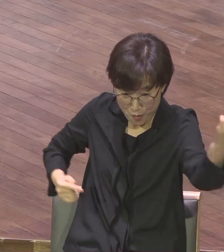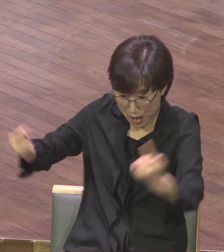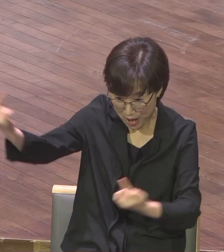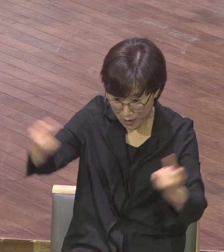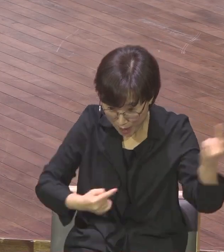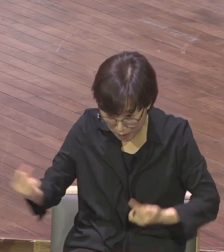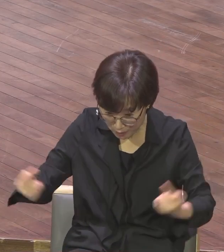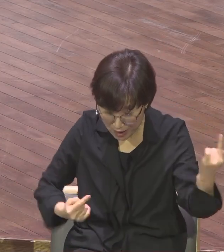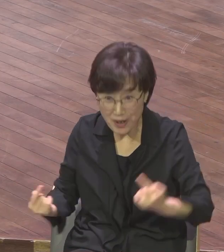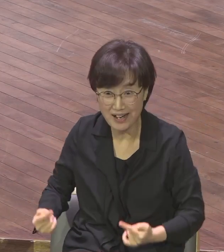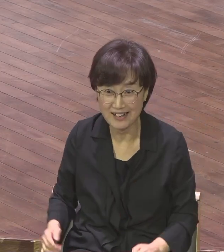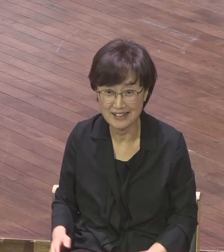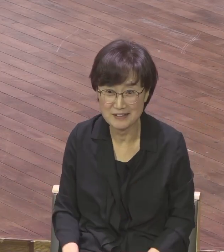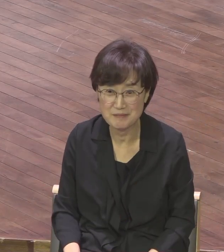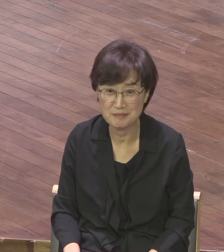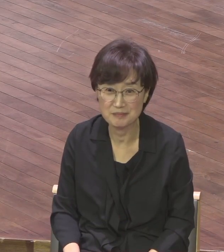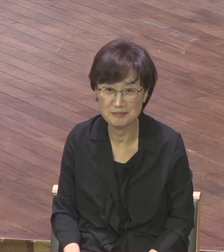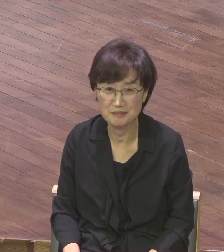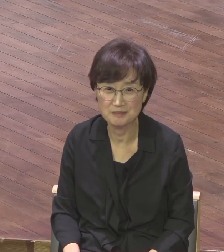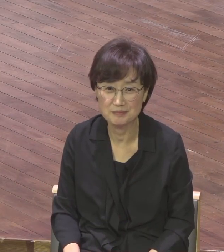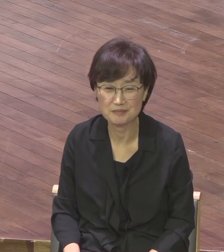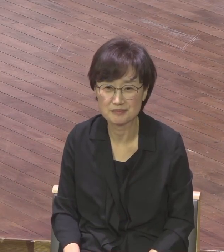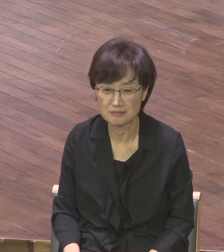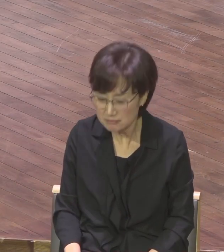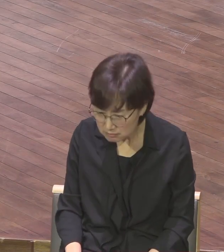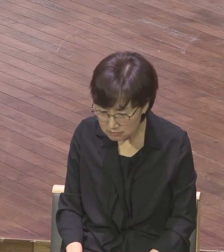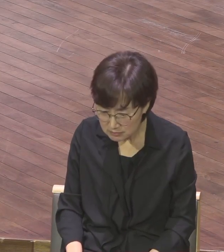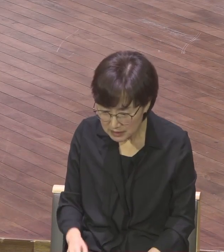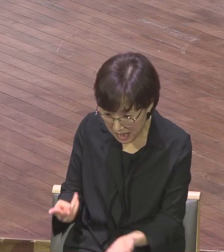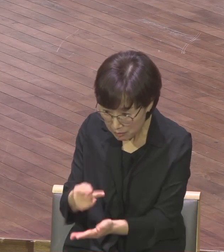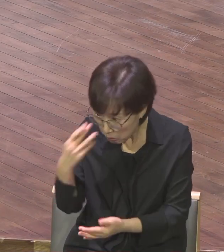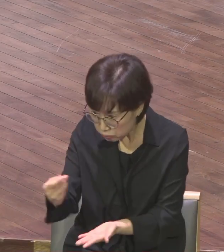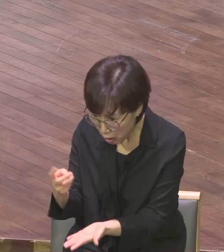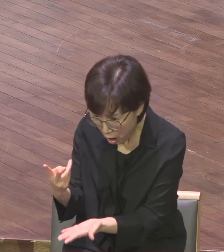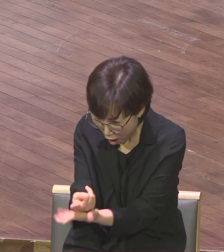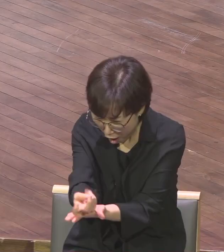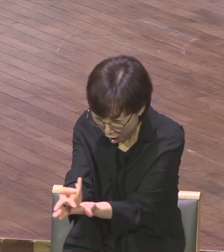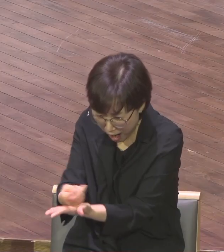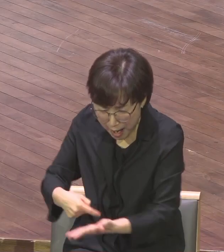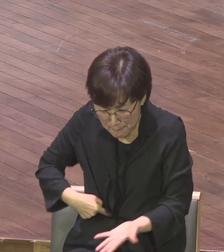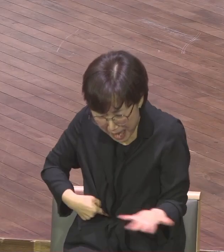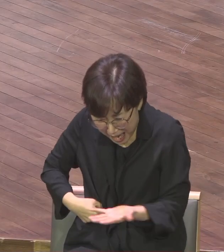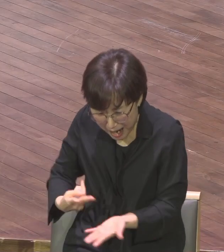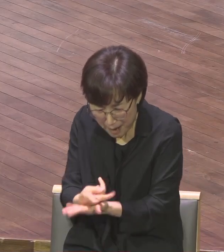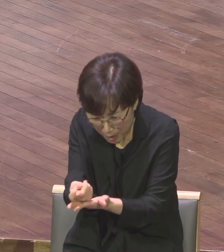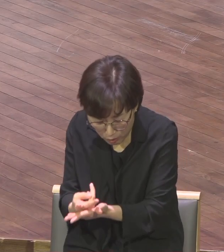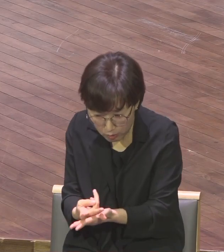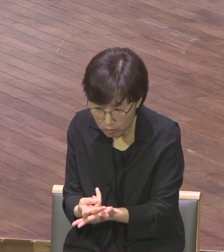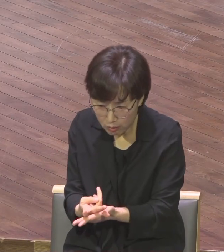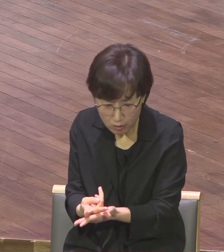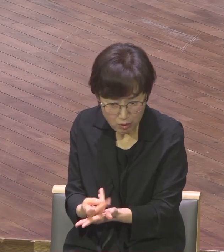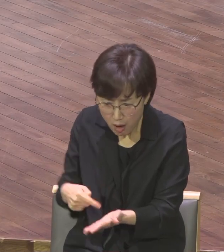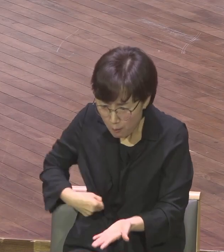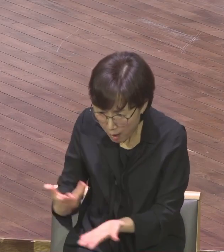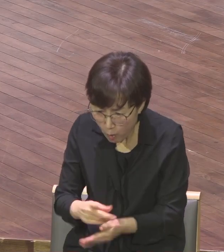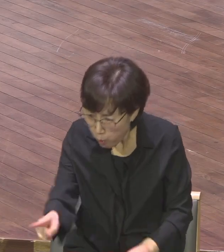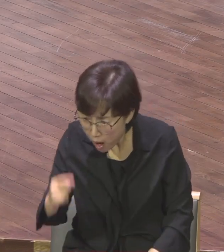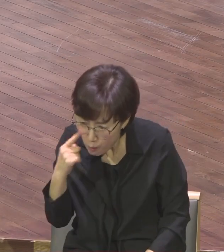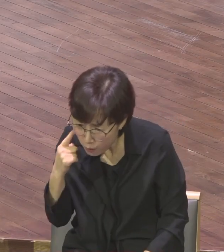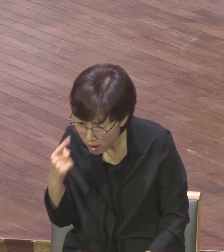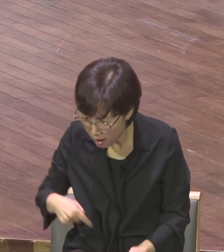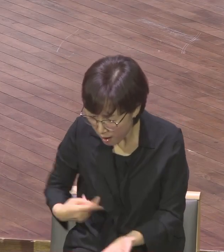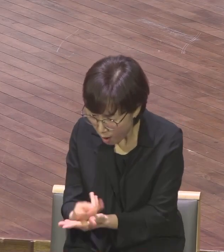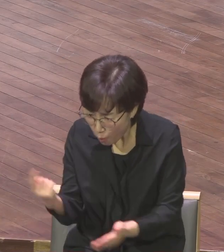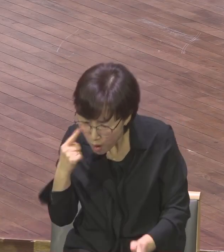일하다가 쫓아온 거요. 와보니까 막 뒹구고 있단 말이에요. 어떻게 아파요? 배가 어떻게 아파요? 사람들이